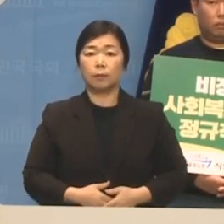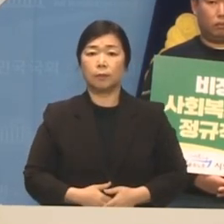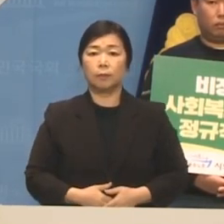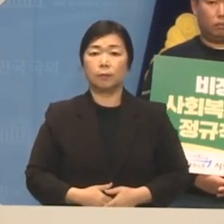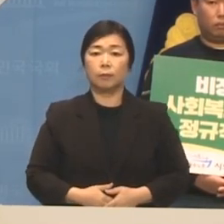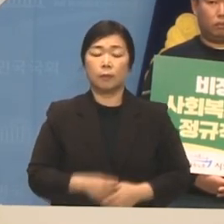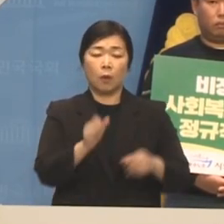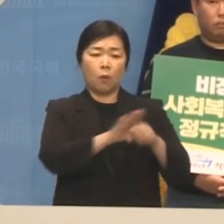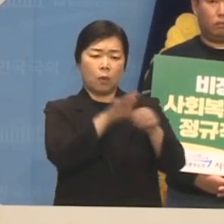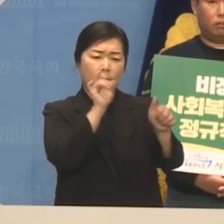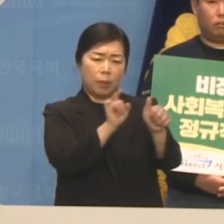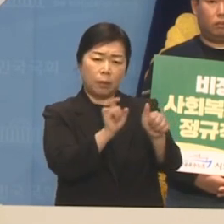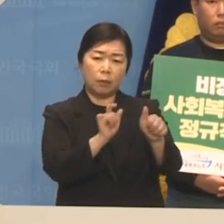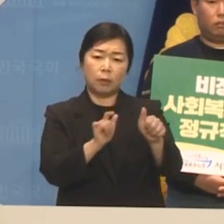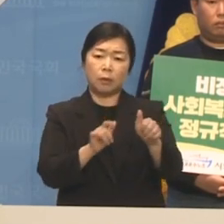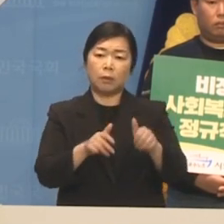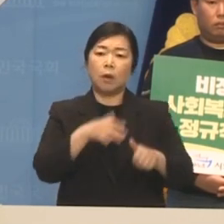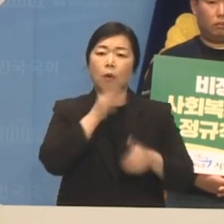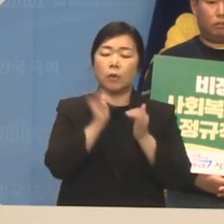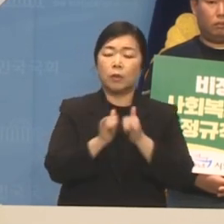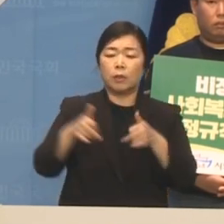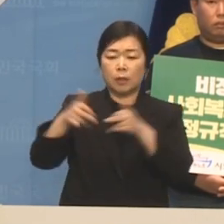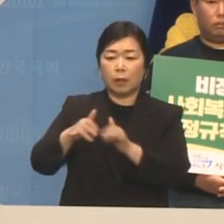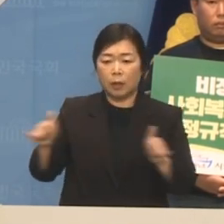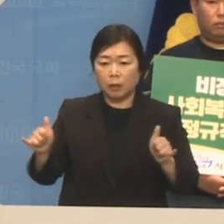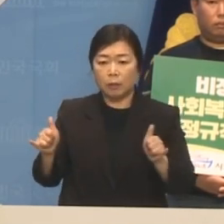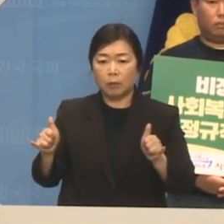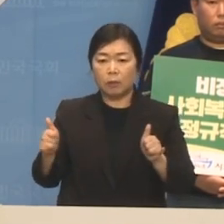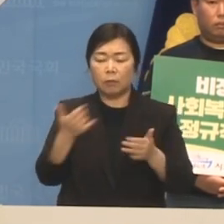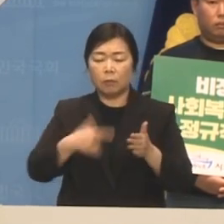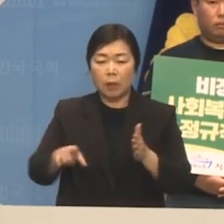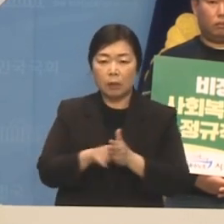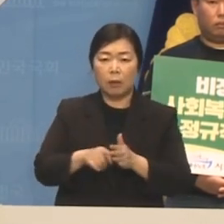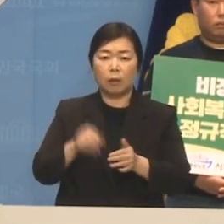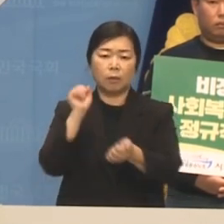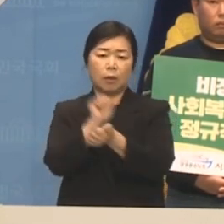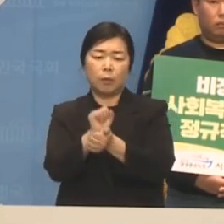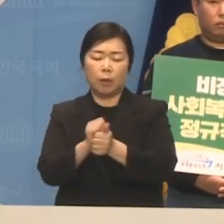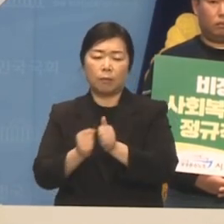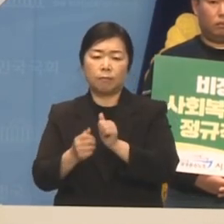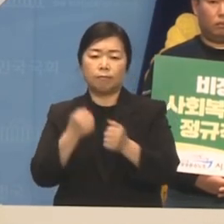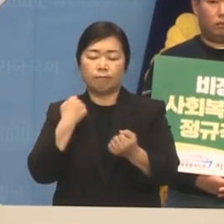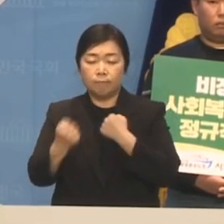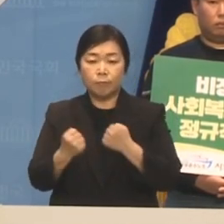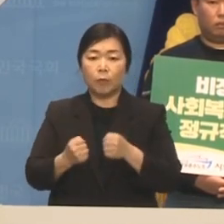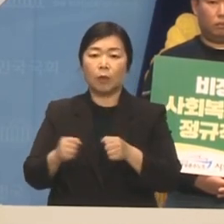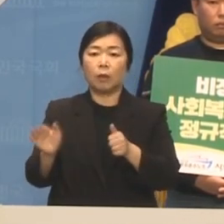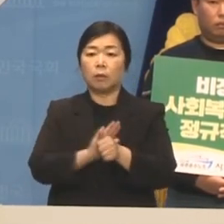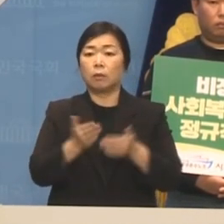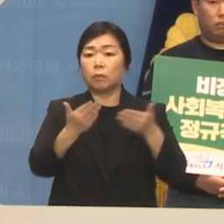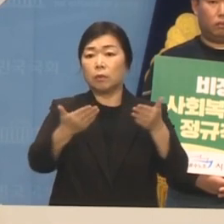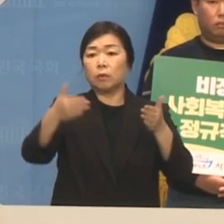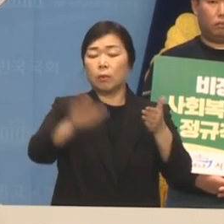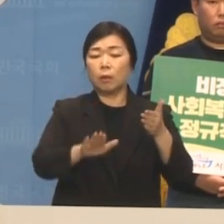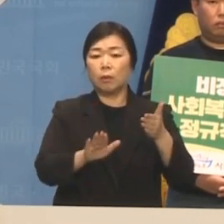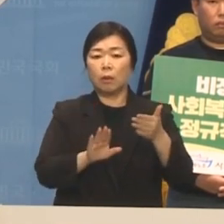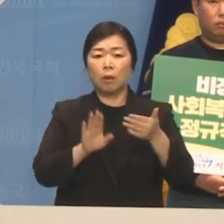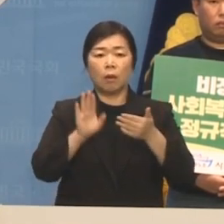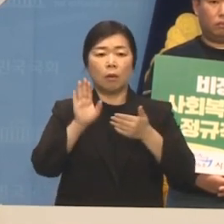코로나에 걸린 어르신과 장애인을 위해 감염의 위험을 무릅쓰고 일을 하였습니다. 그러나 그 이후에 우리의